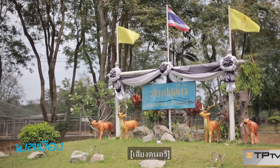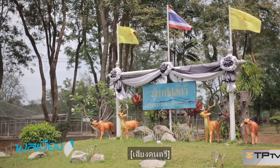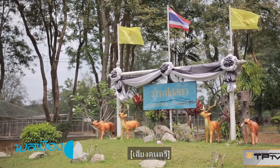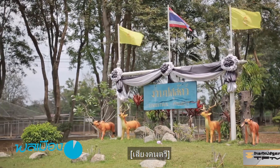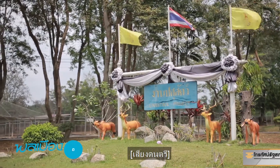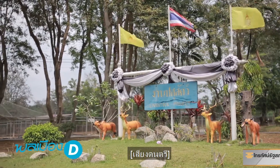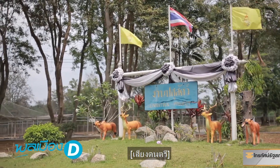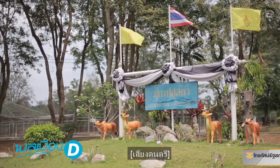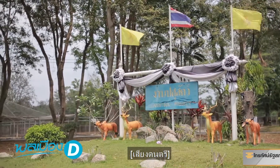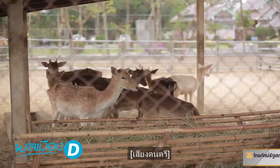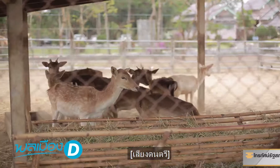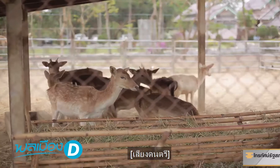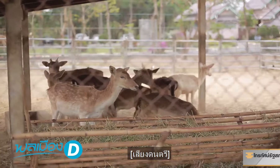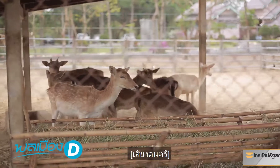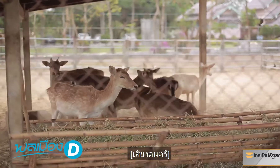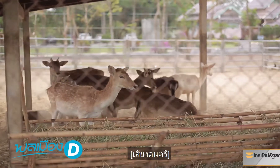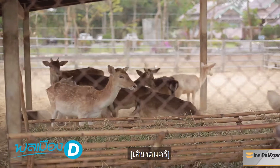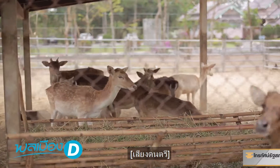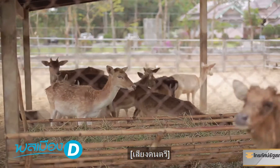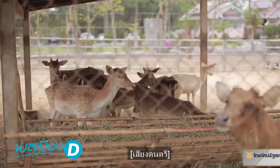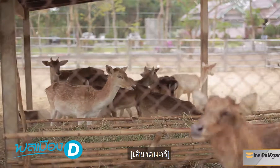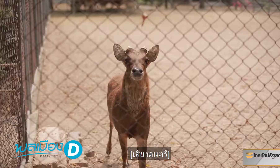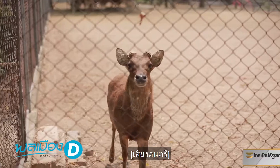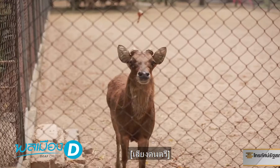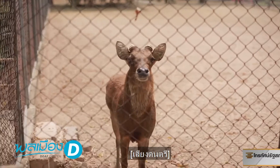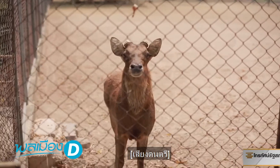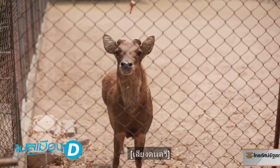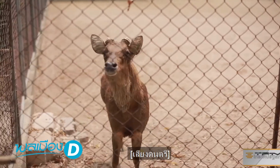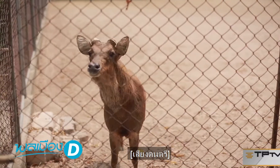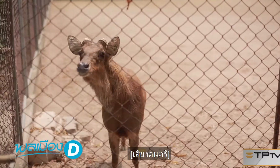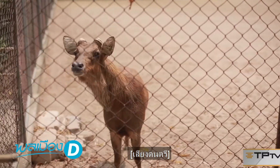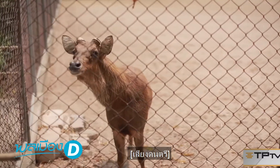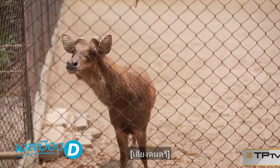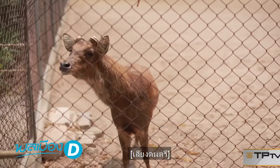อ